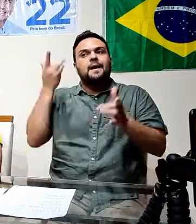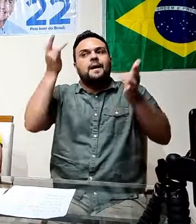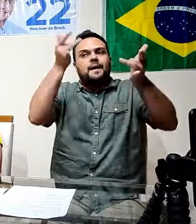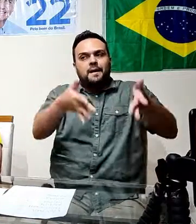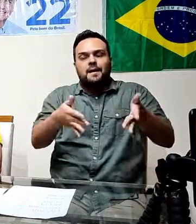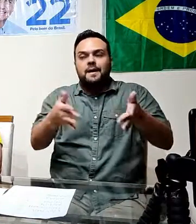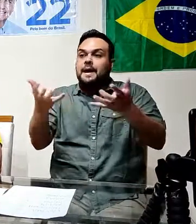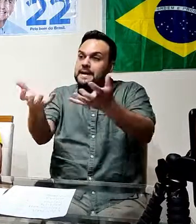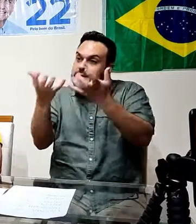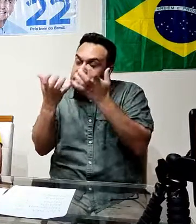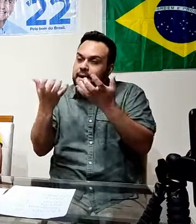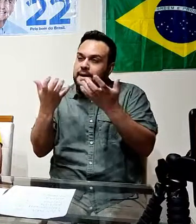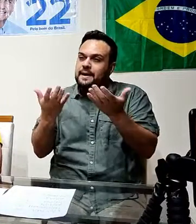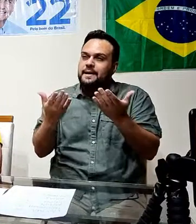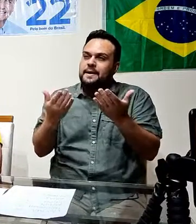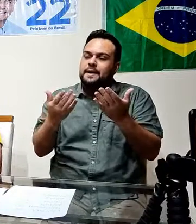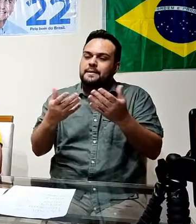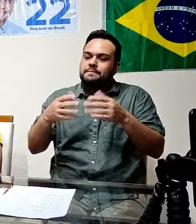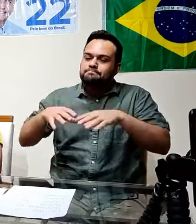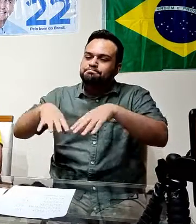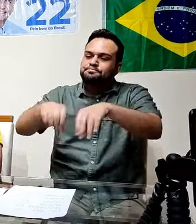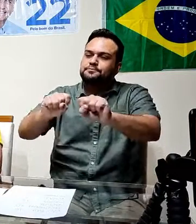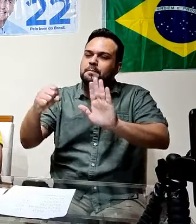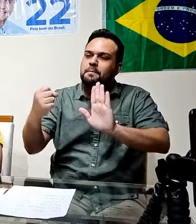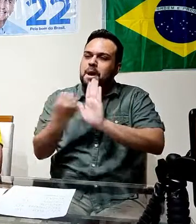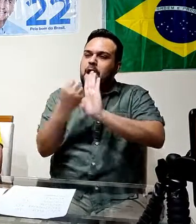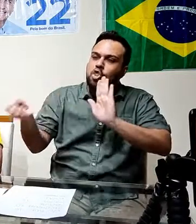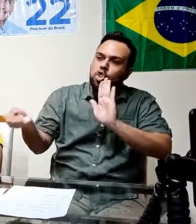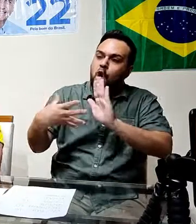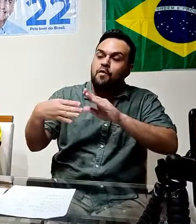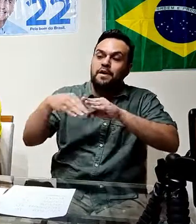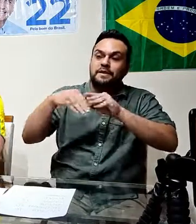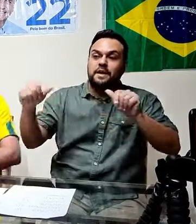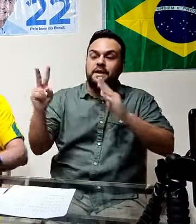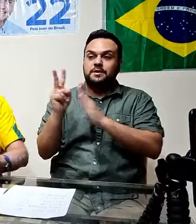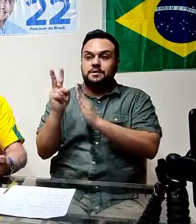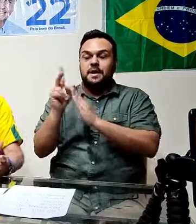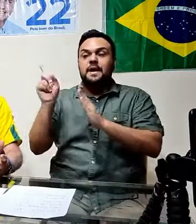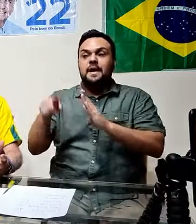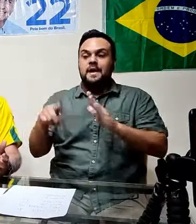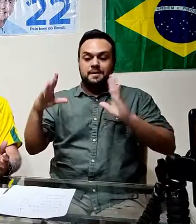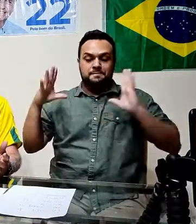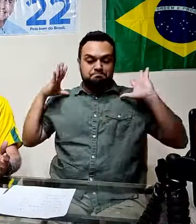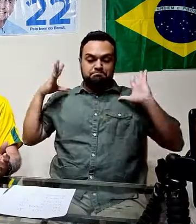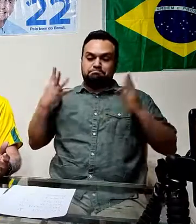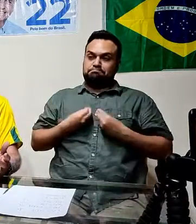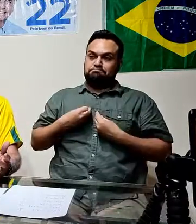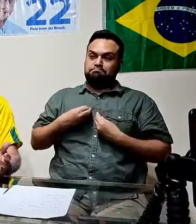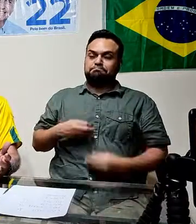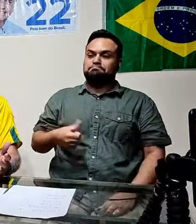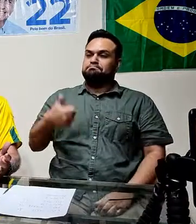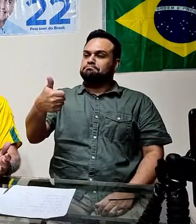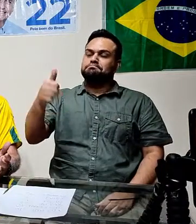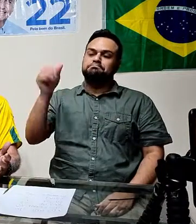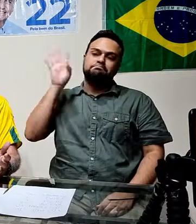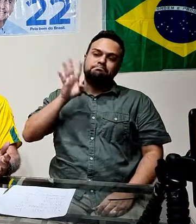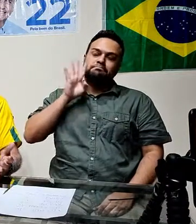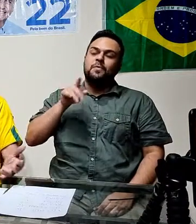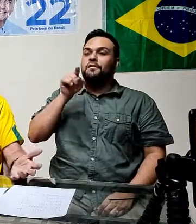estudar, não. Busca demarcar essas novas terras indígenas. É um ministro muito bacana. Vocês conhecem